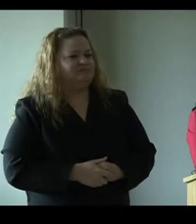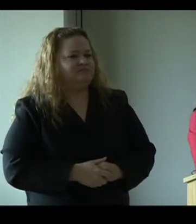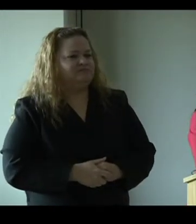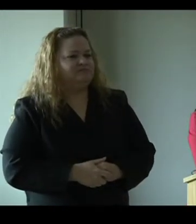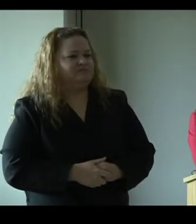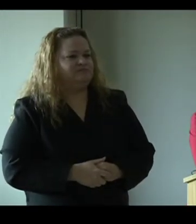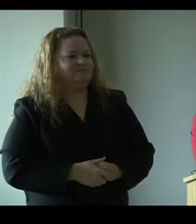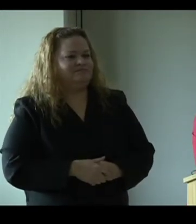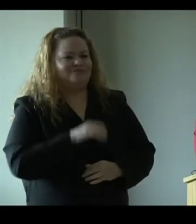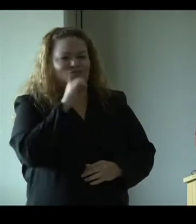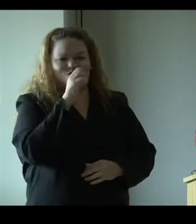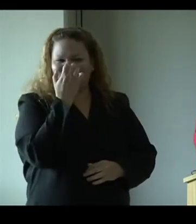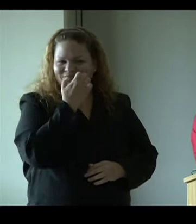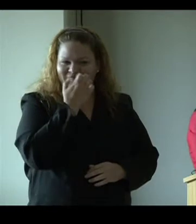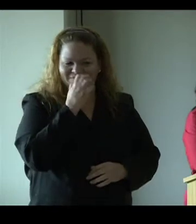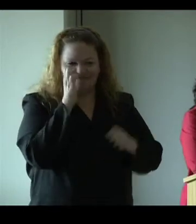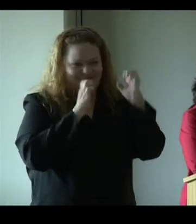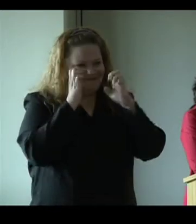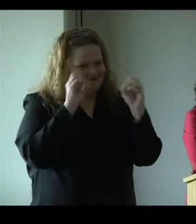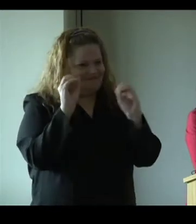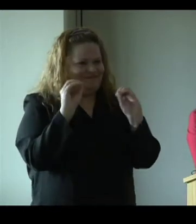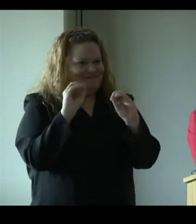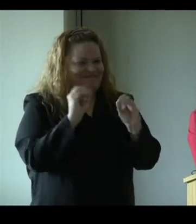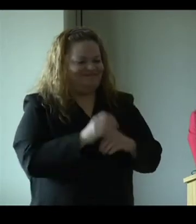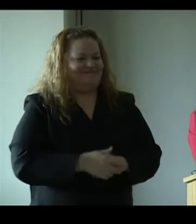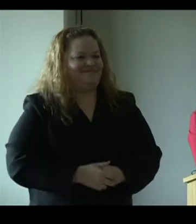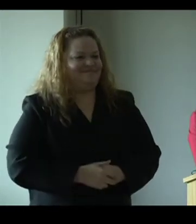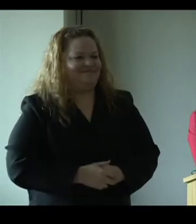no es un Quiz nadie les va a revisar